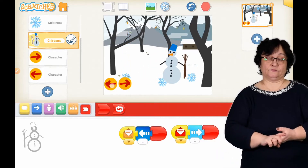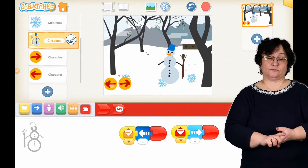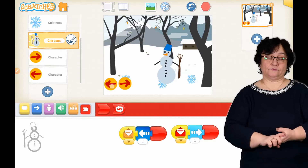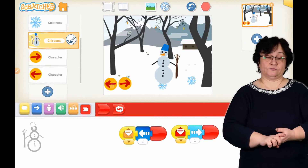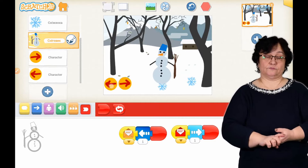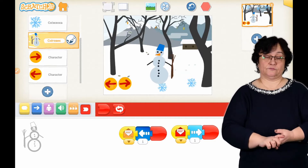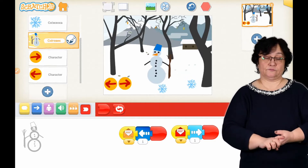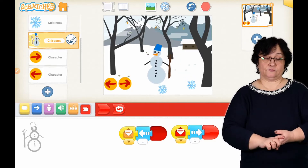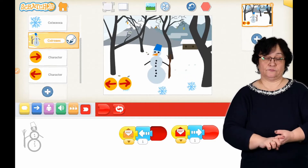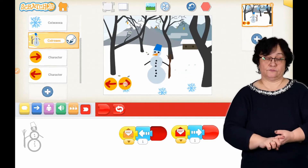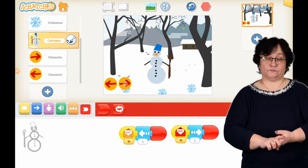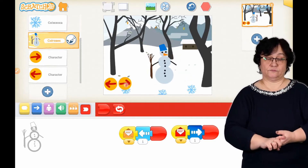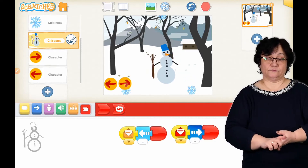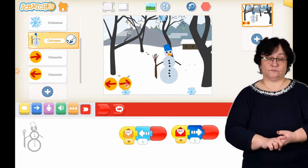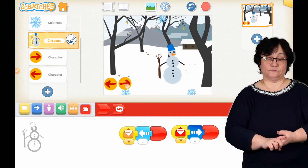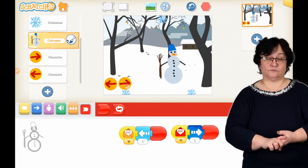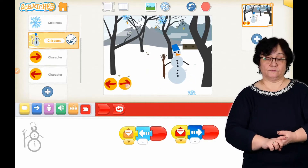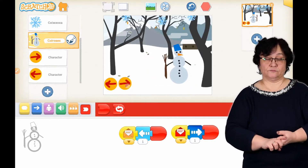Туди-сюди.